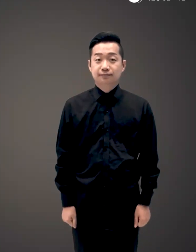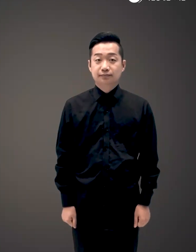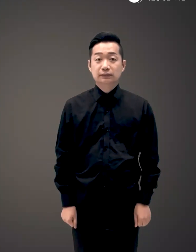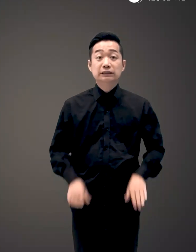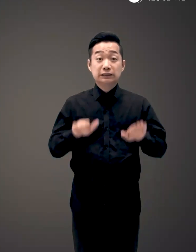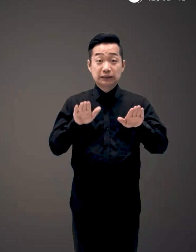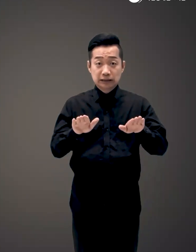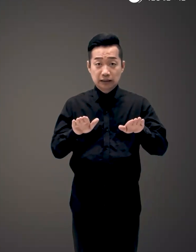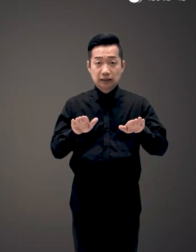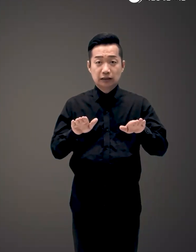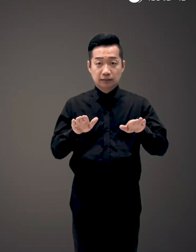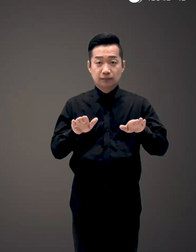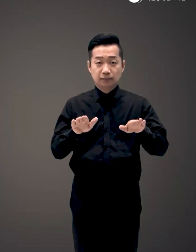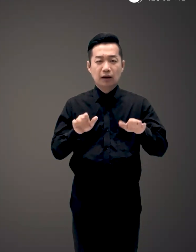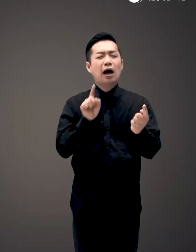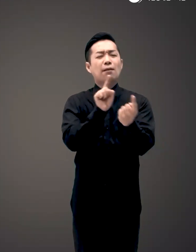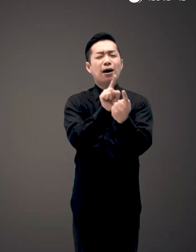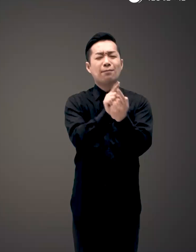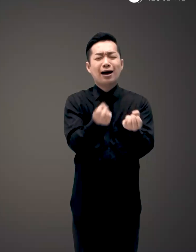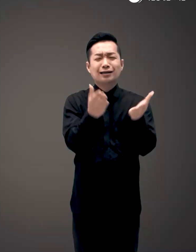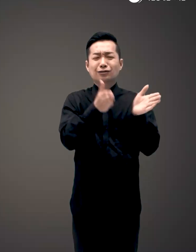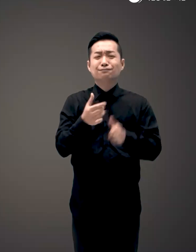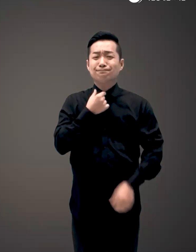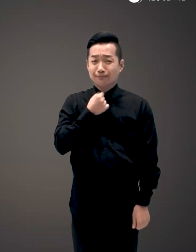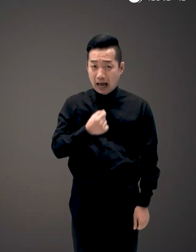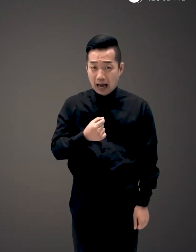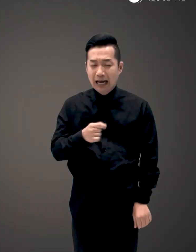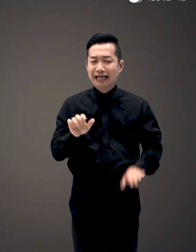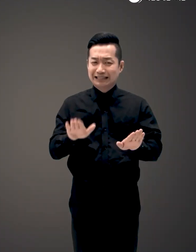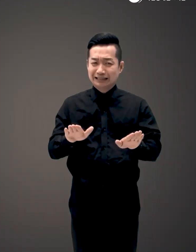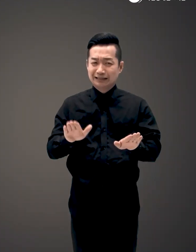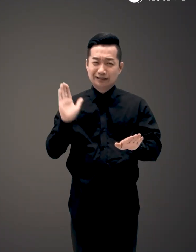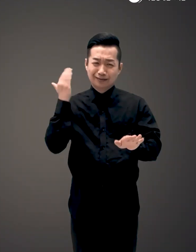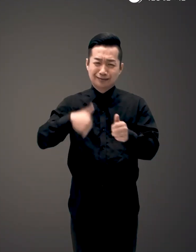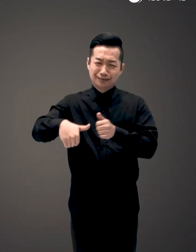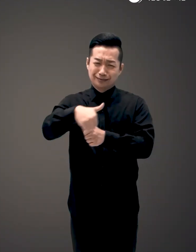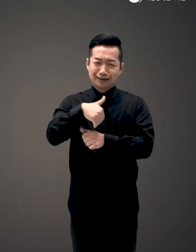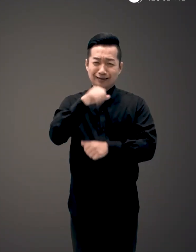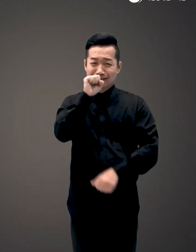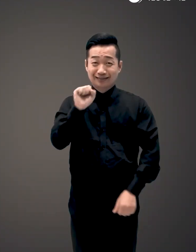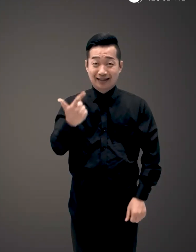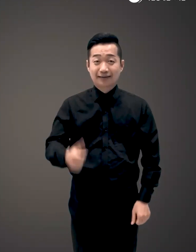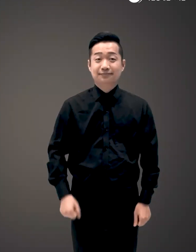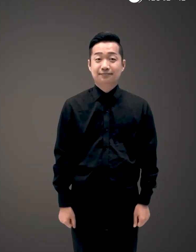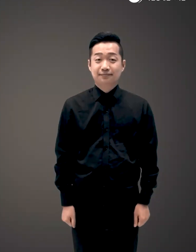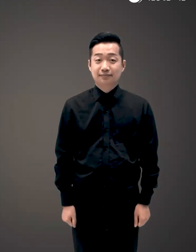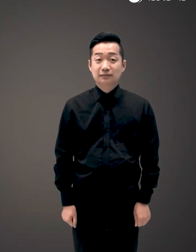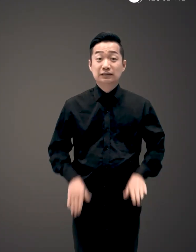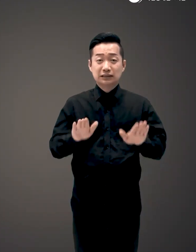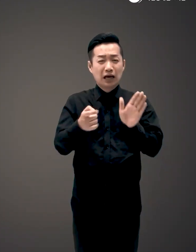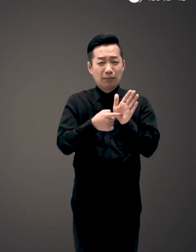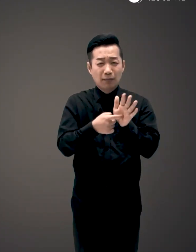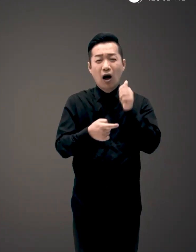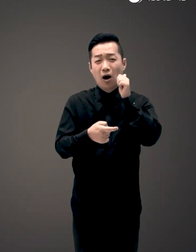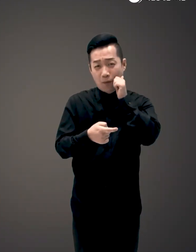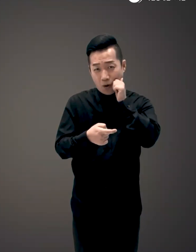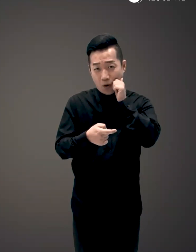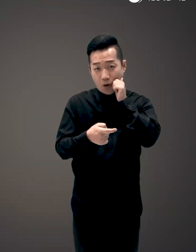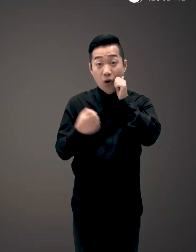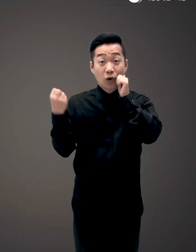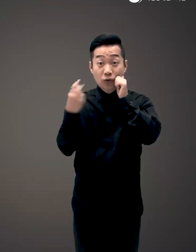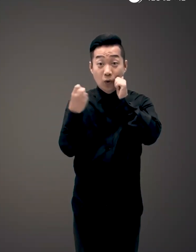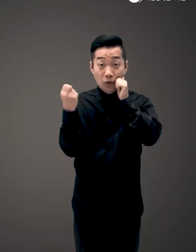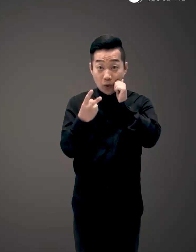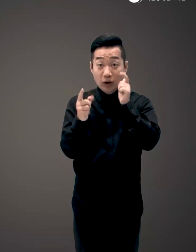같아요. 이게 제가 오프라인 행사를 막 너무 준비하고 싶었는데 지금 아무래도 시국인지라 지금 당장은